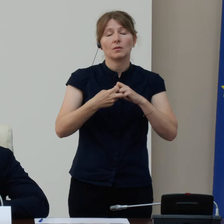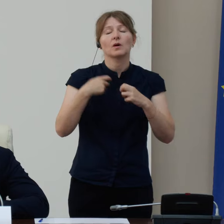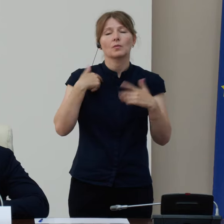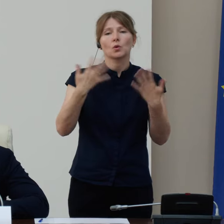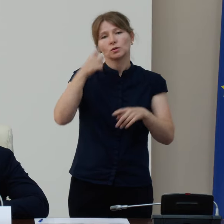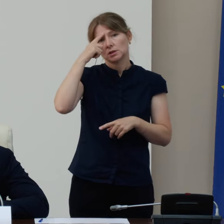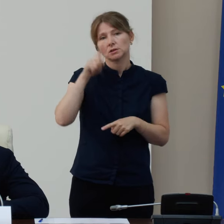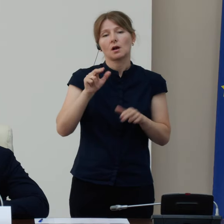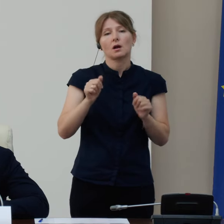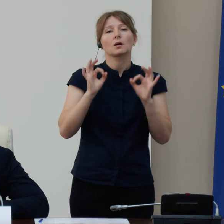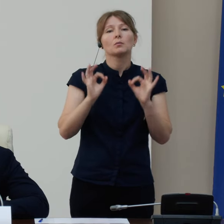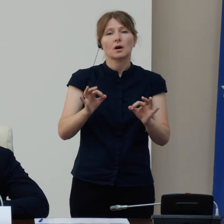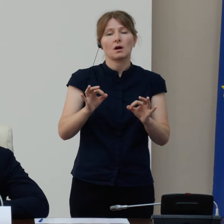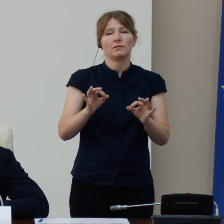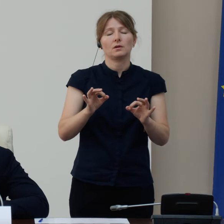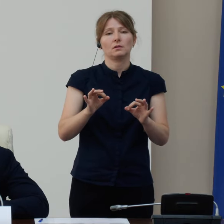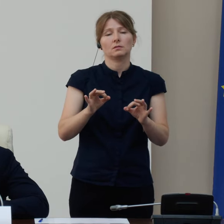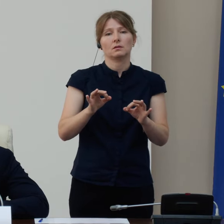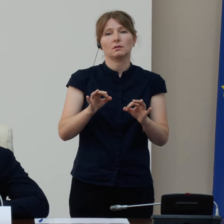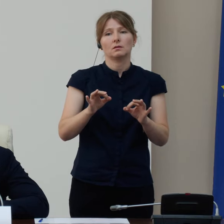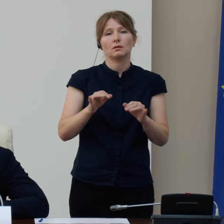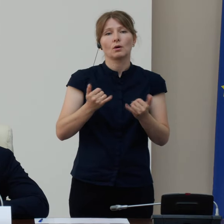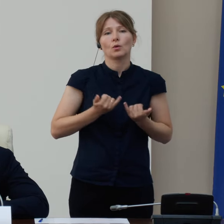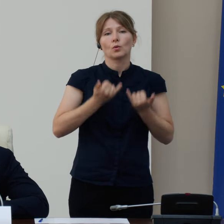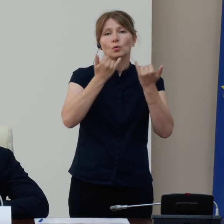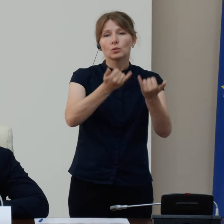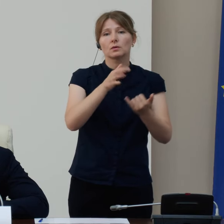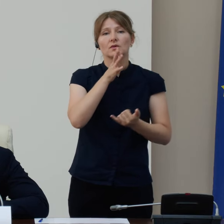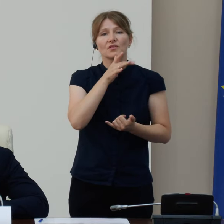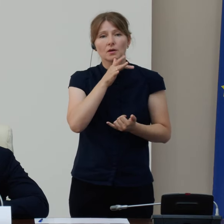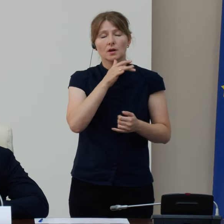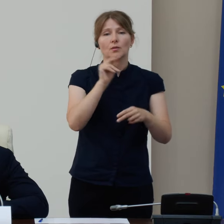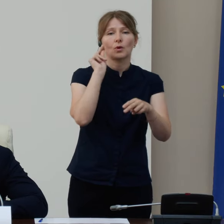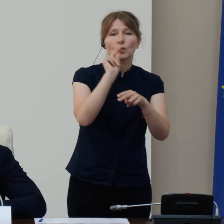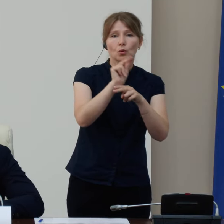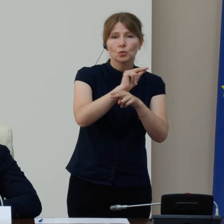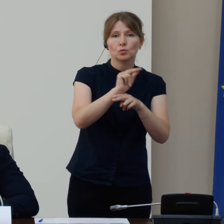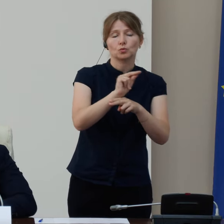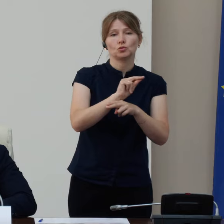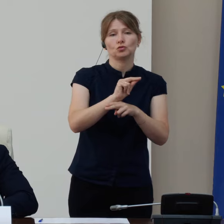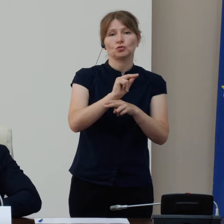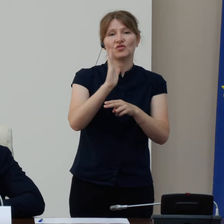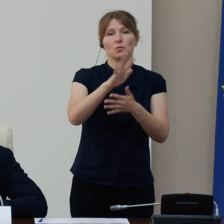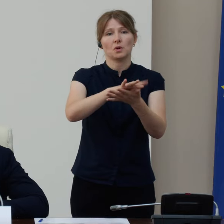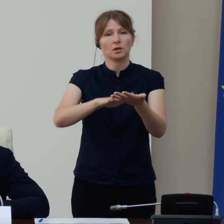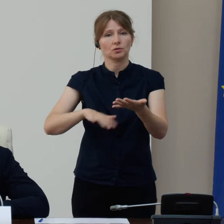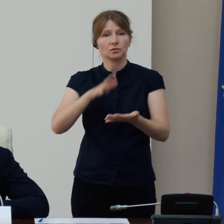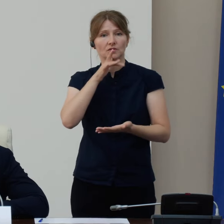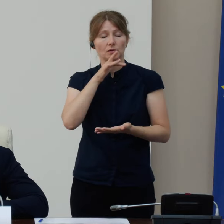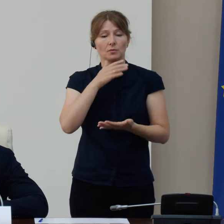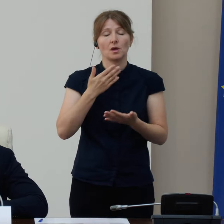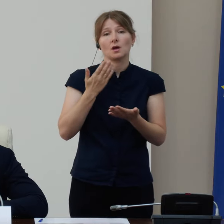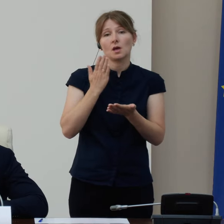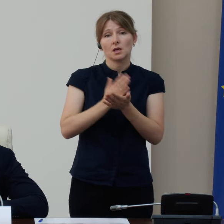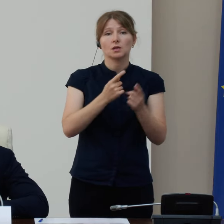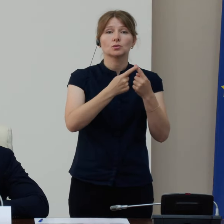să livrăm formare profesională, fie că inițială, fie că continuă. Pentru că, spre exemplu, comparativ cu alte